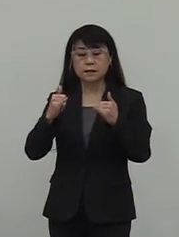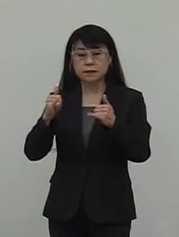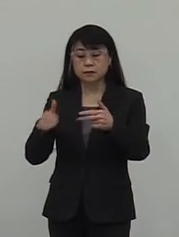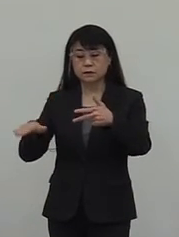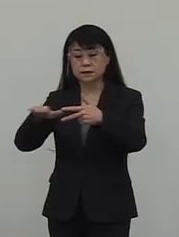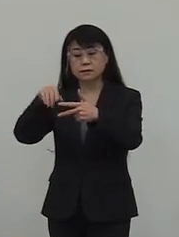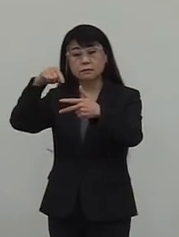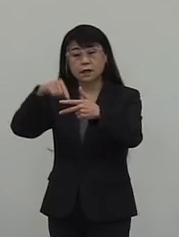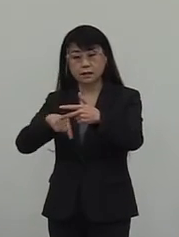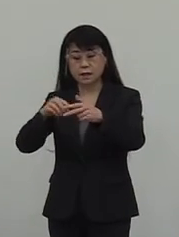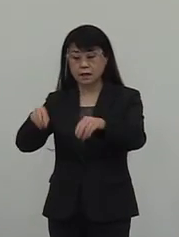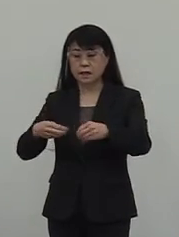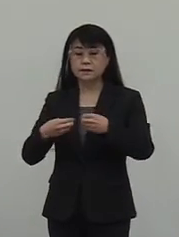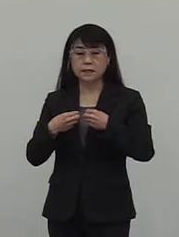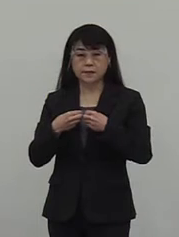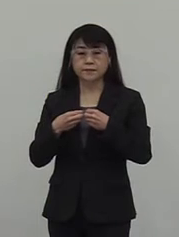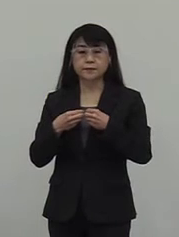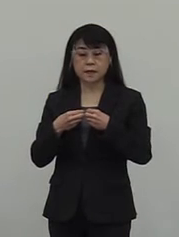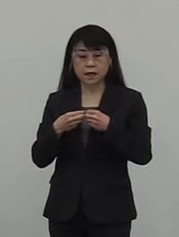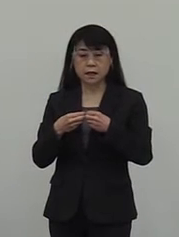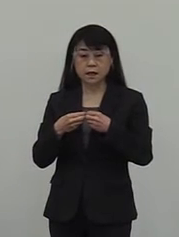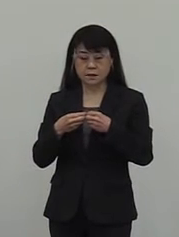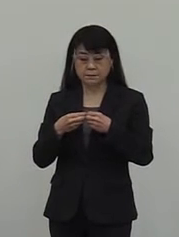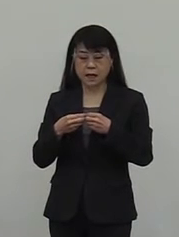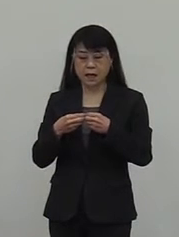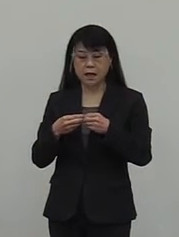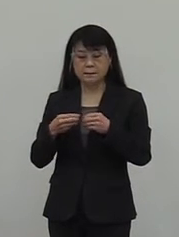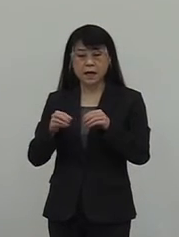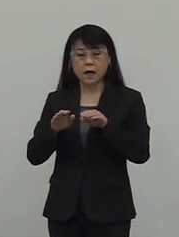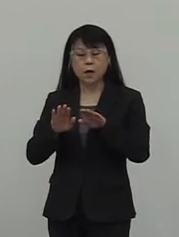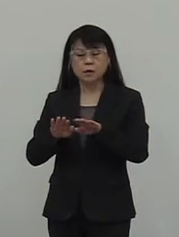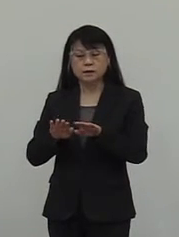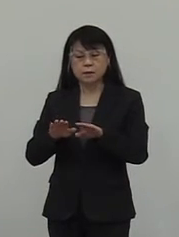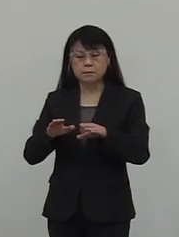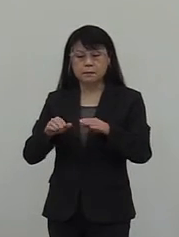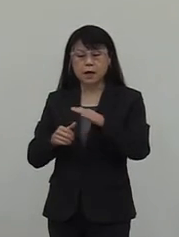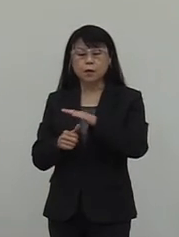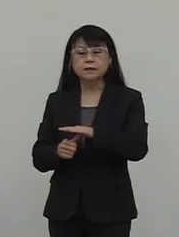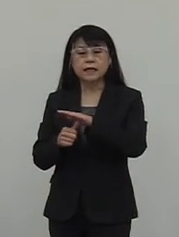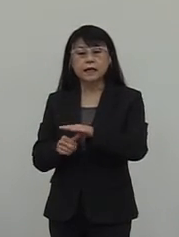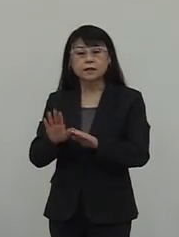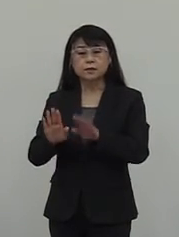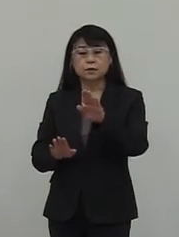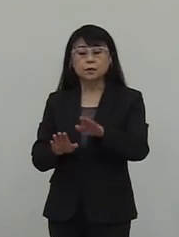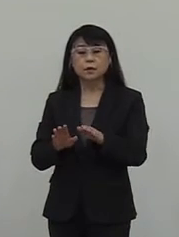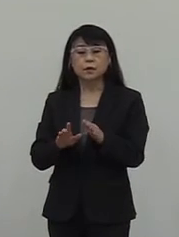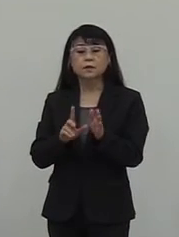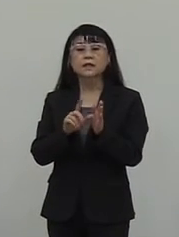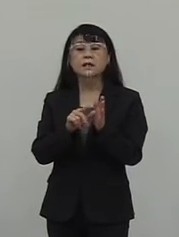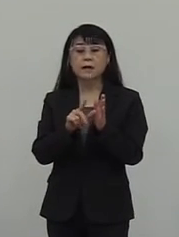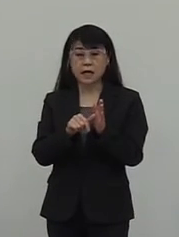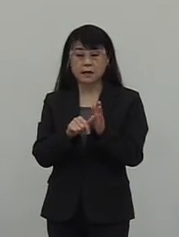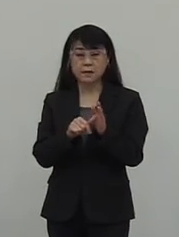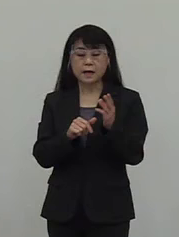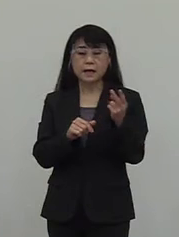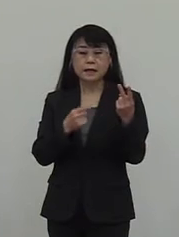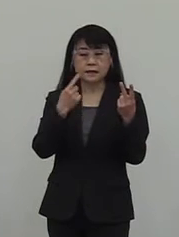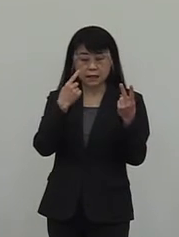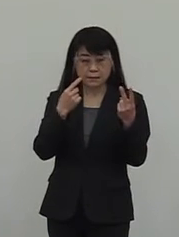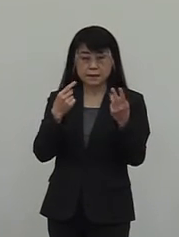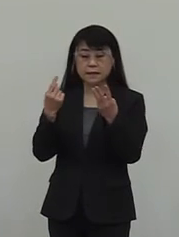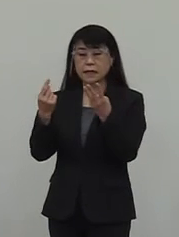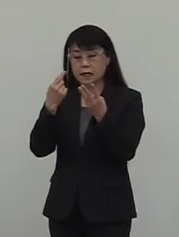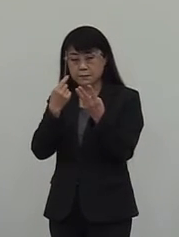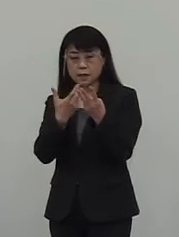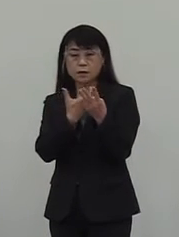で感染がですね今のところ抑えられているとするならば2回接種あるいは先ほど申し上げたように施設の中には3回